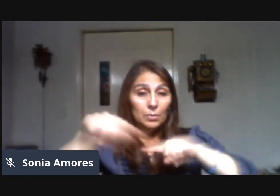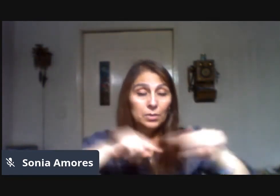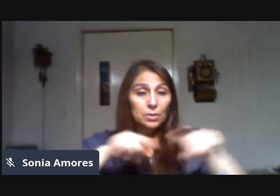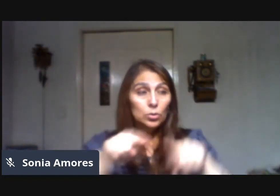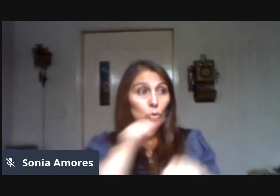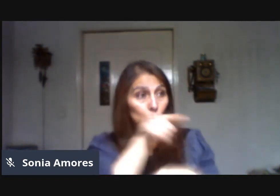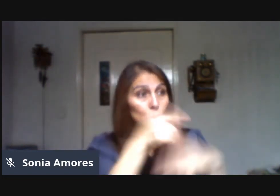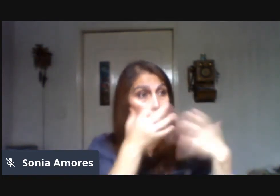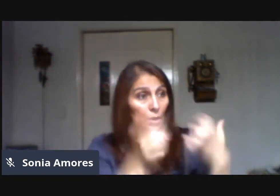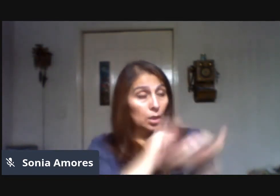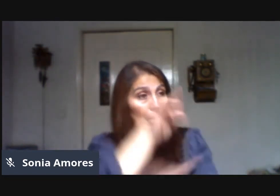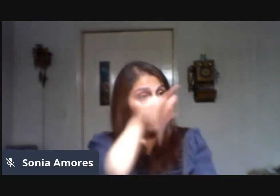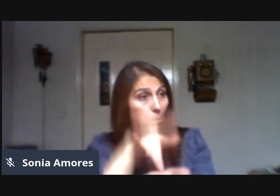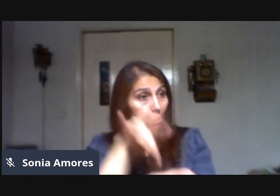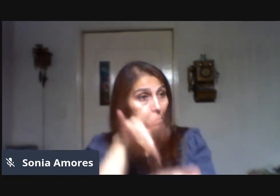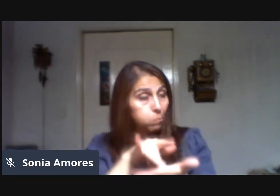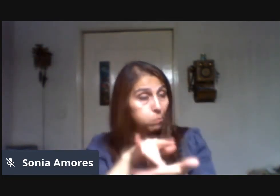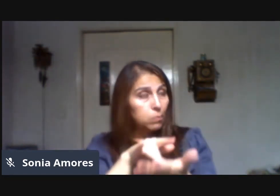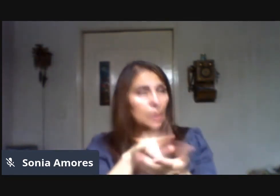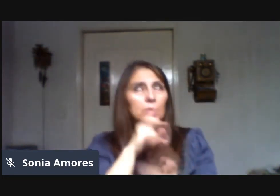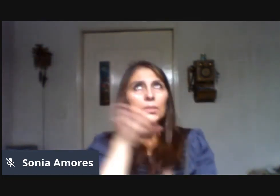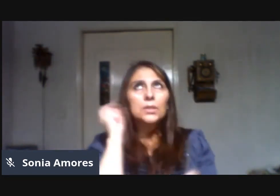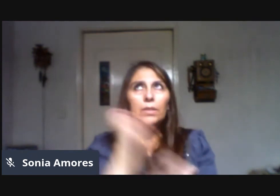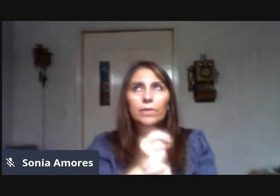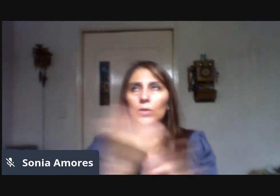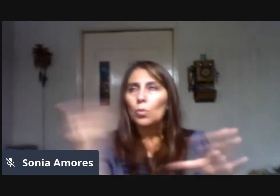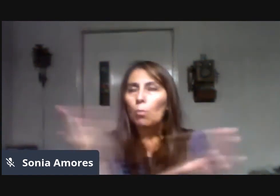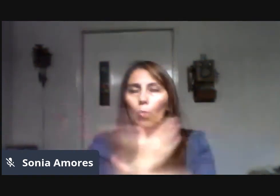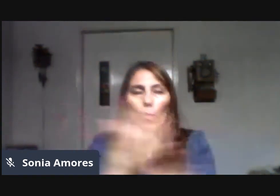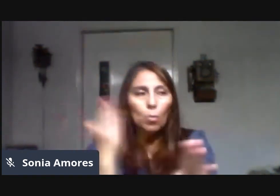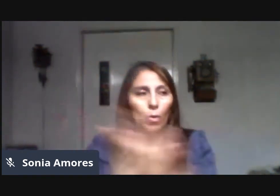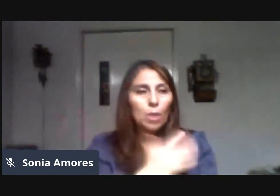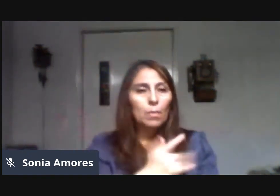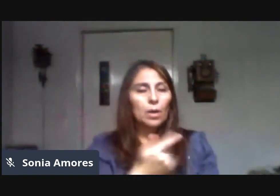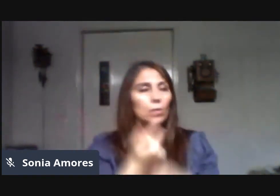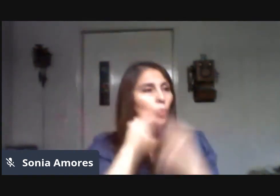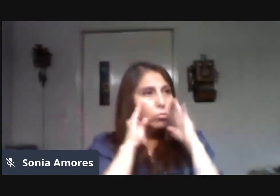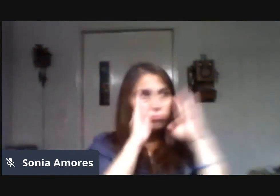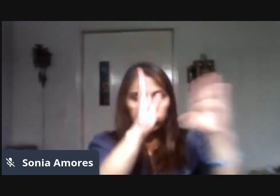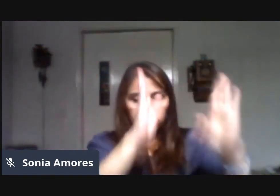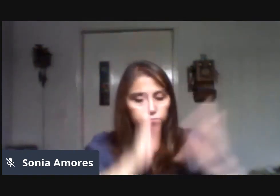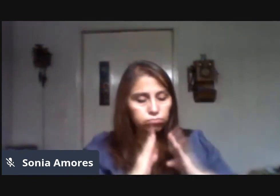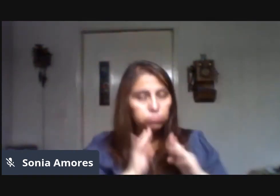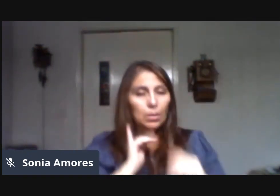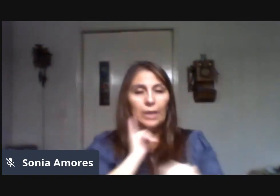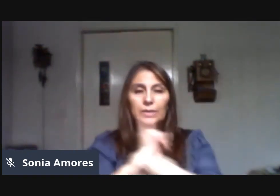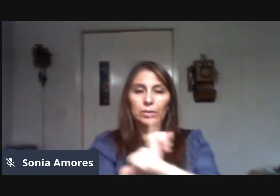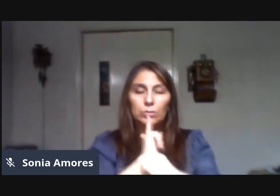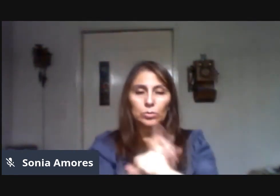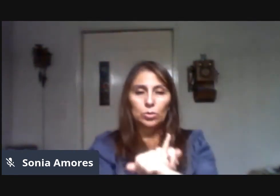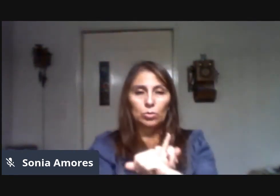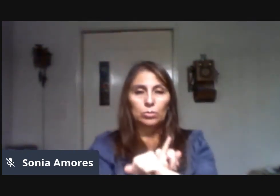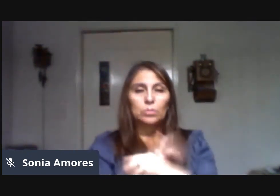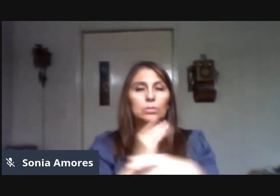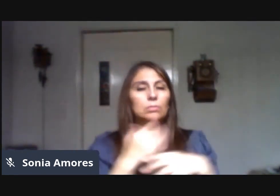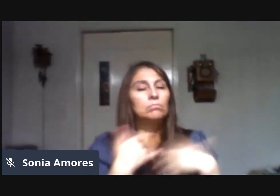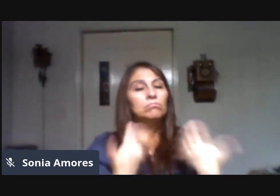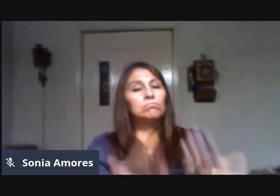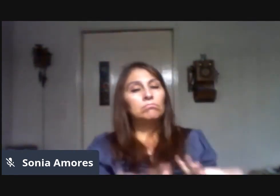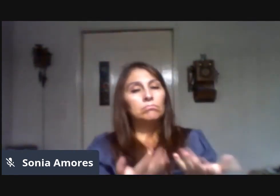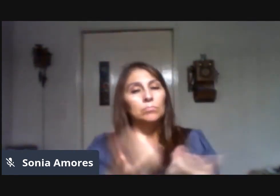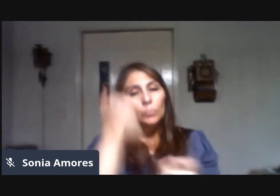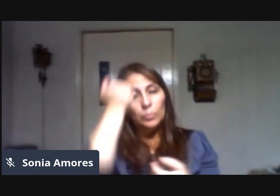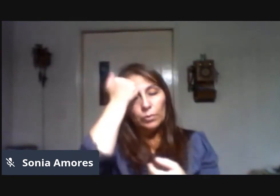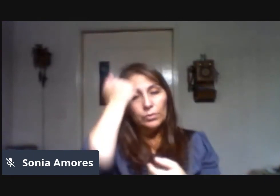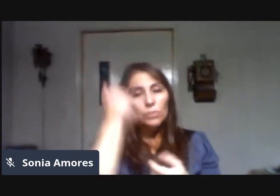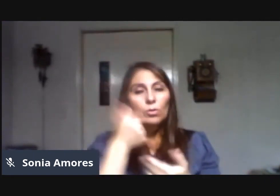estas entidades es un problema? Se siente una desatención institucional hacia las mismas. Profesor Andrés, tiene la